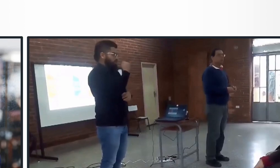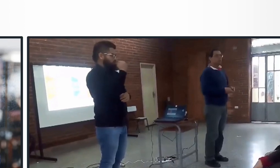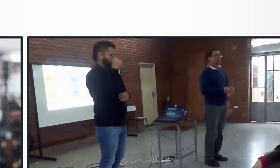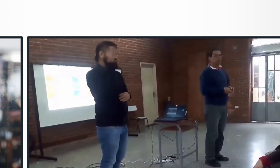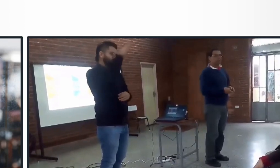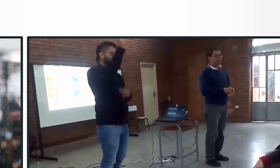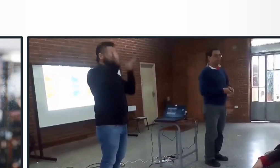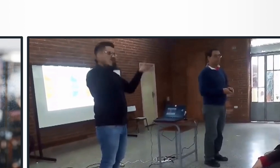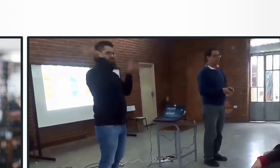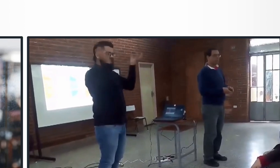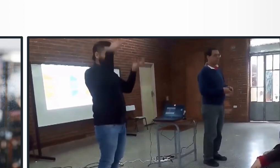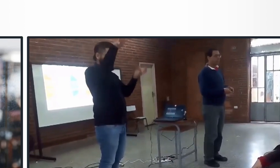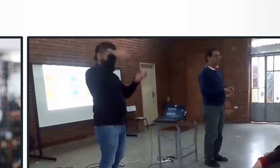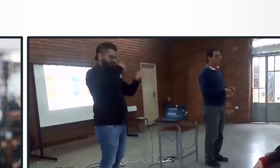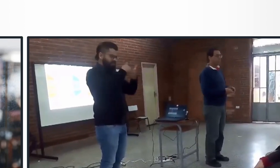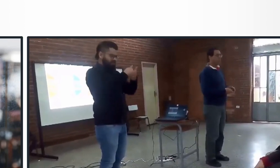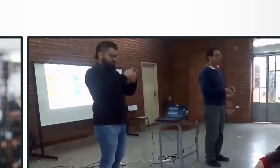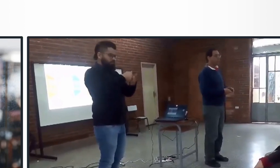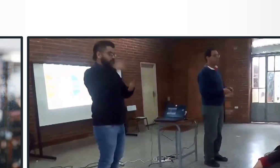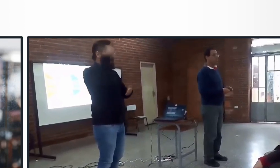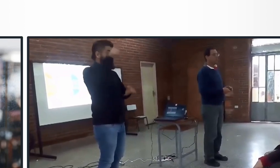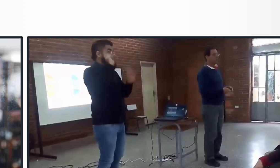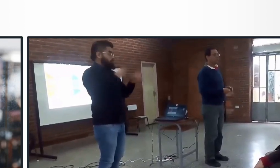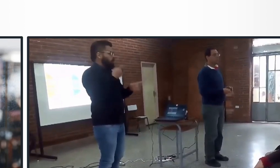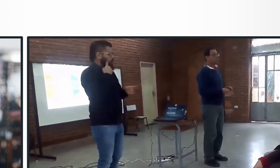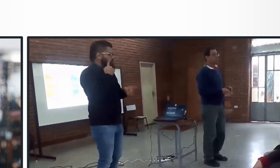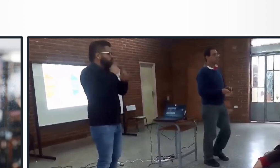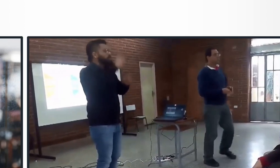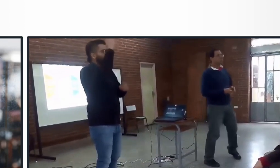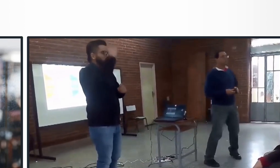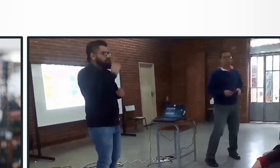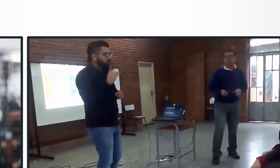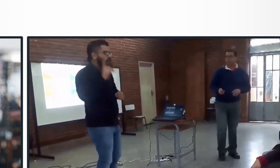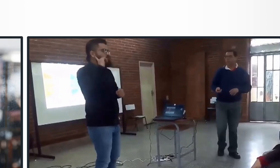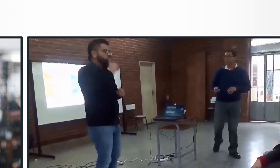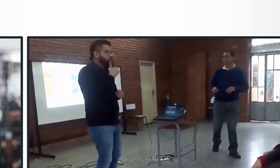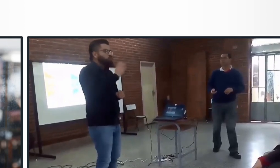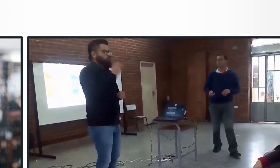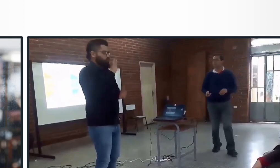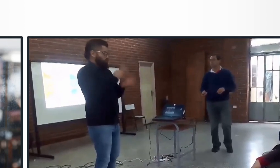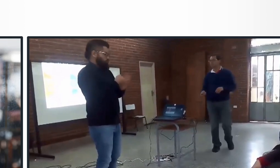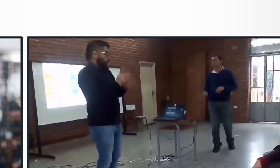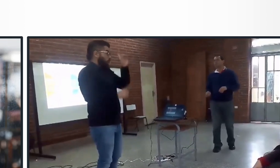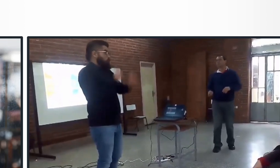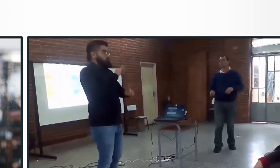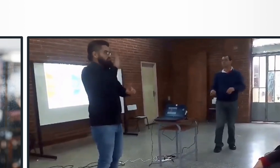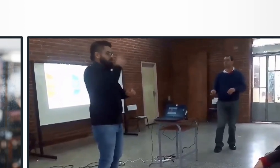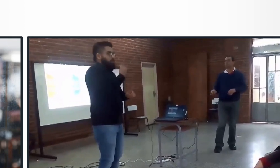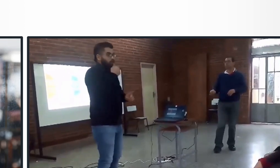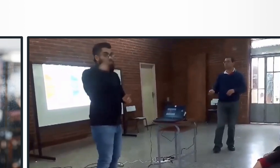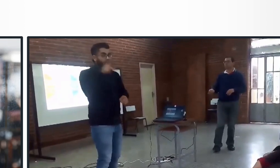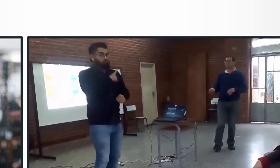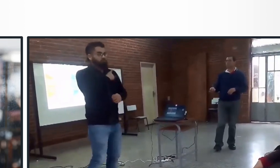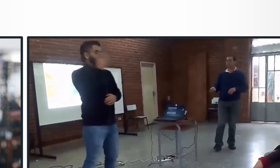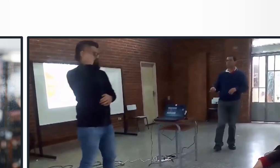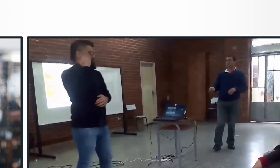otras personas emprendedoras y visionarias como él, y viendo la necesidad sobre